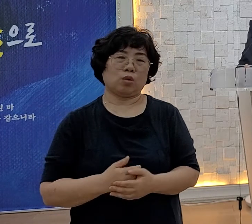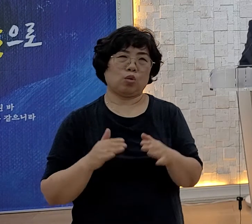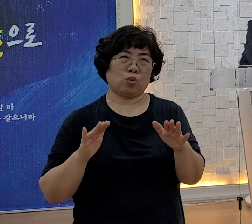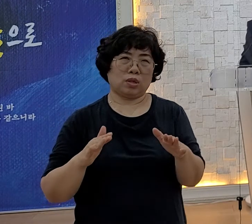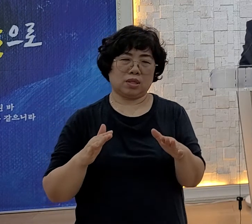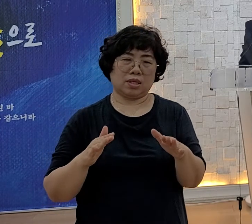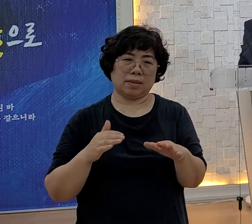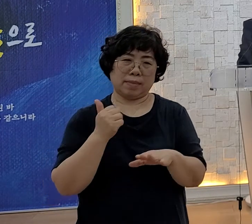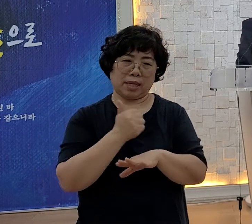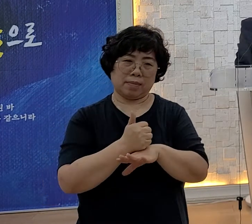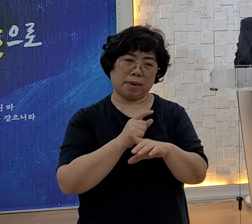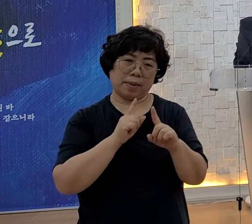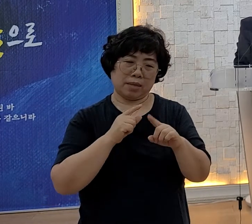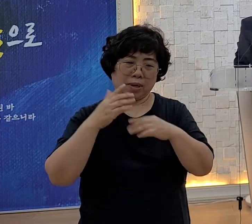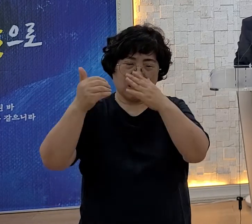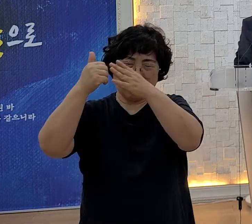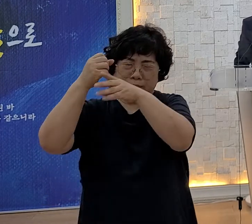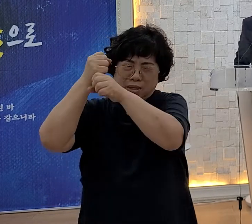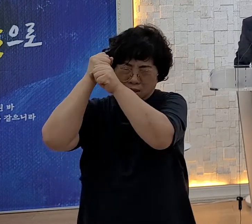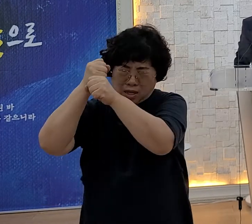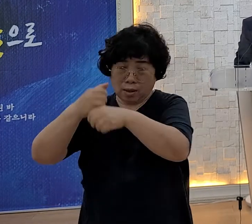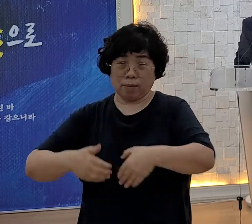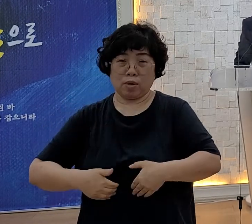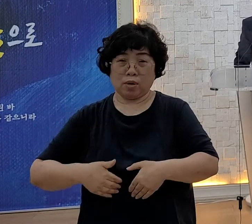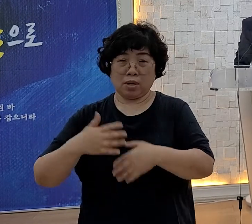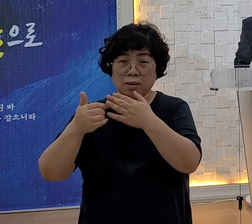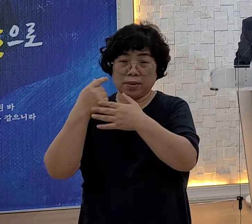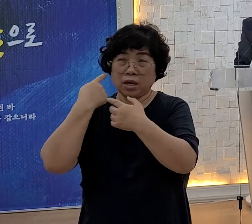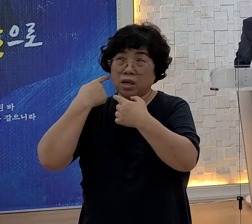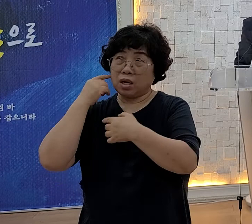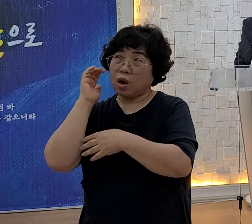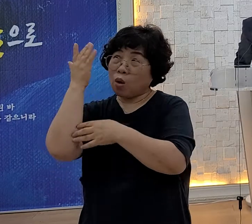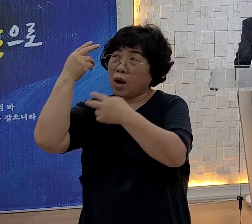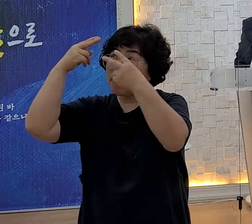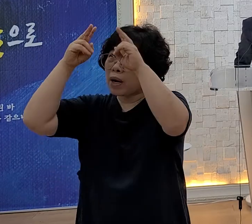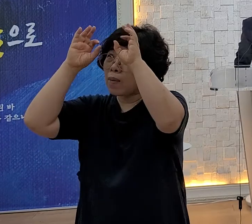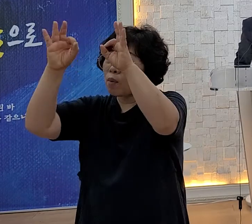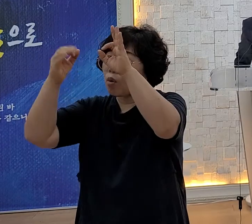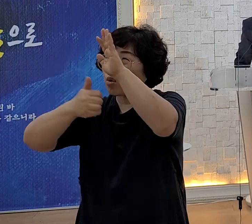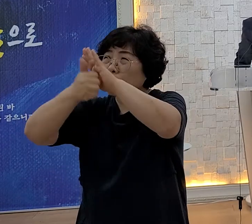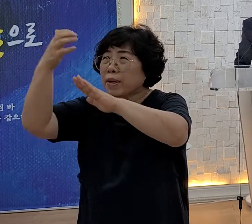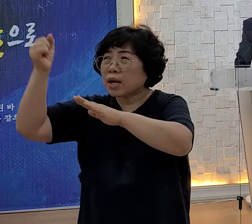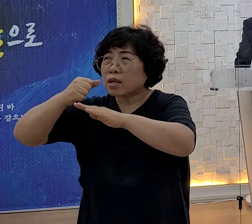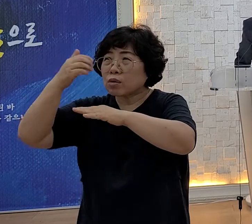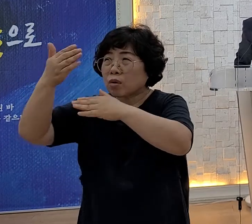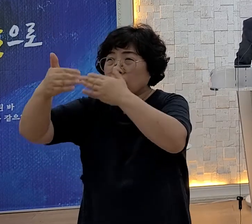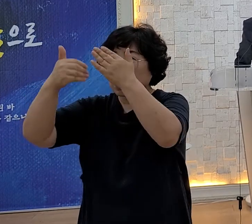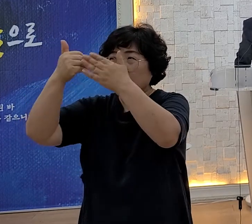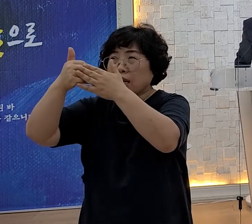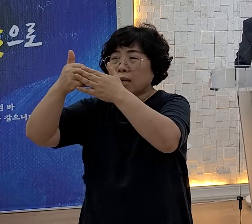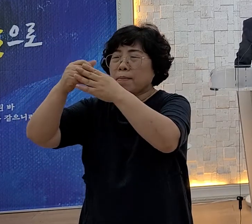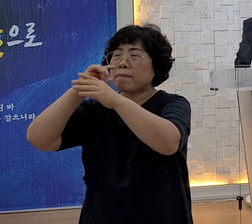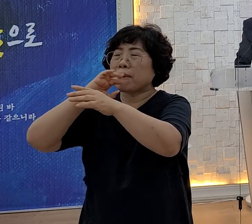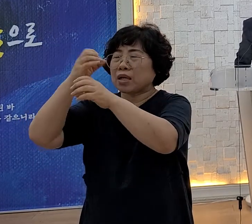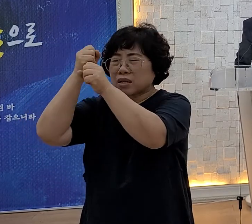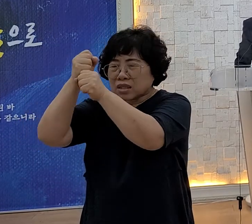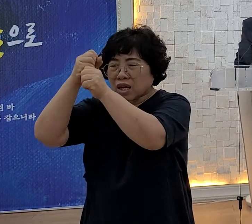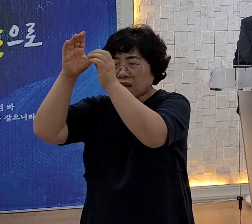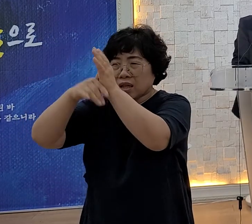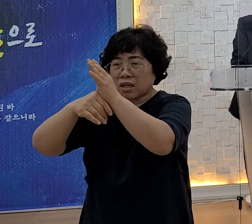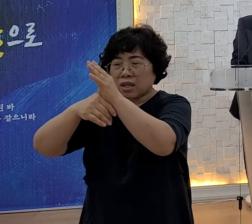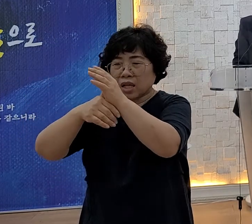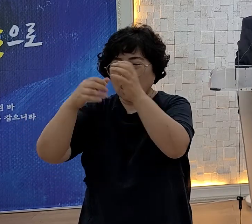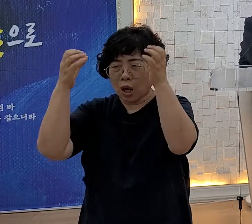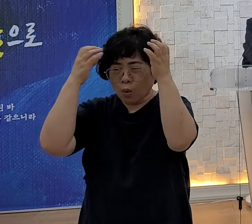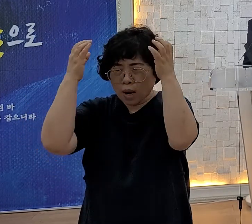의지, 하나님 영광 바라보고 소망 가운데 하나님만 의지해야 한다.